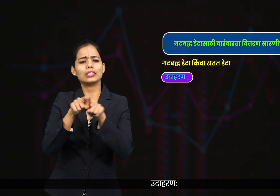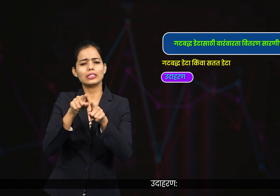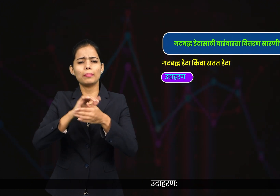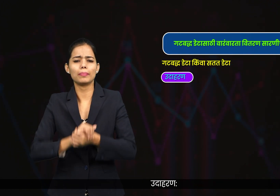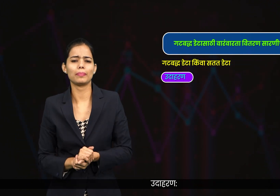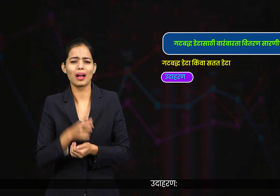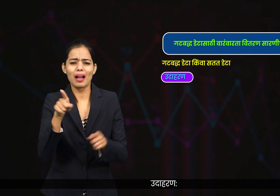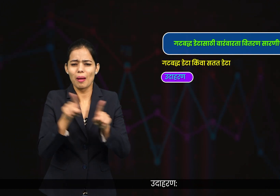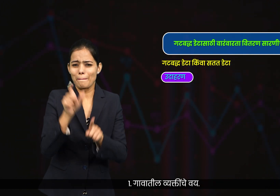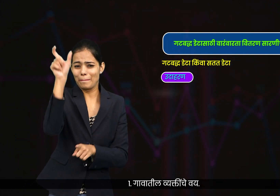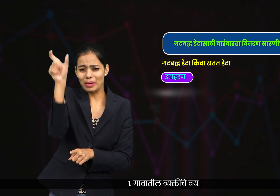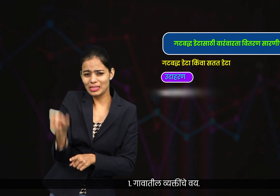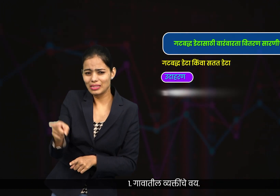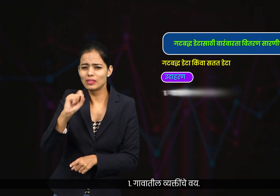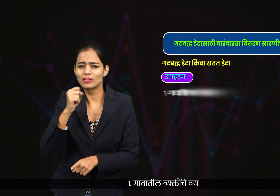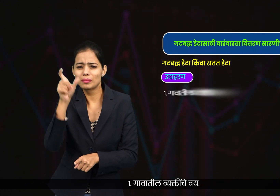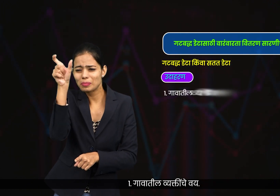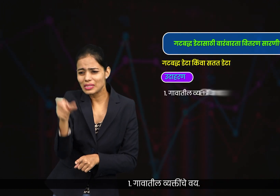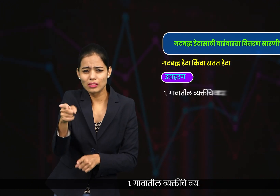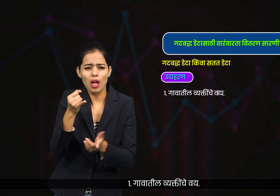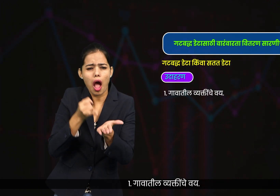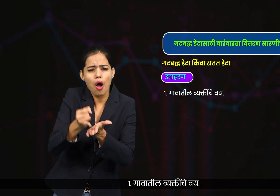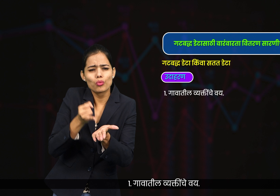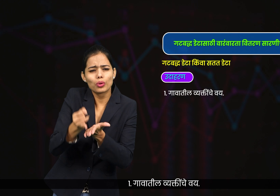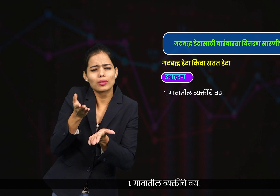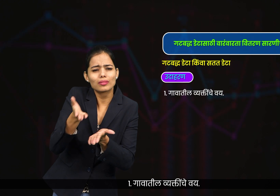उदाहरण 1. गावातील व्यक्तींचे वय.